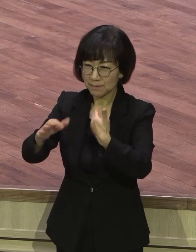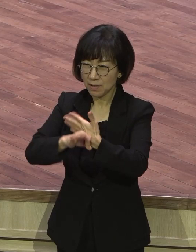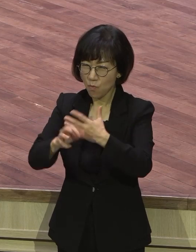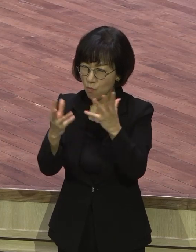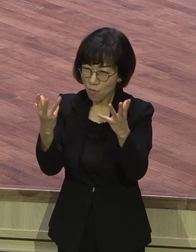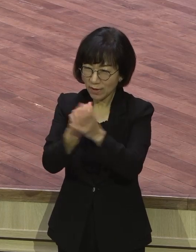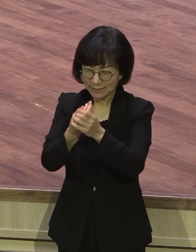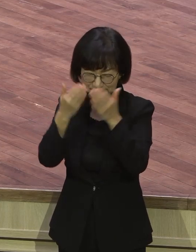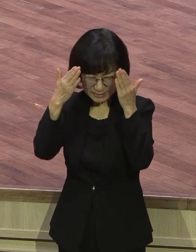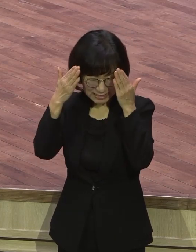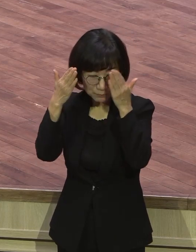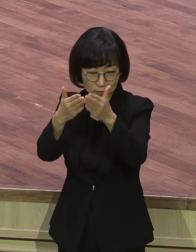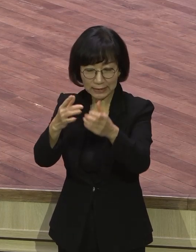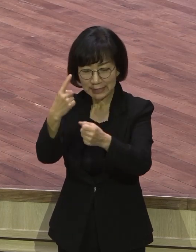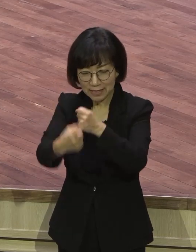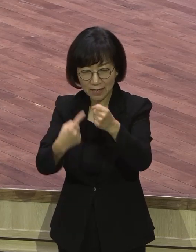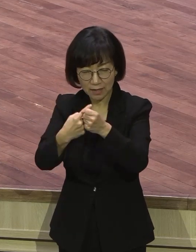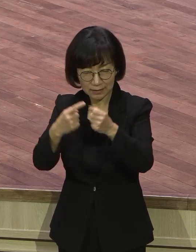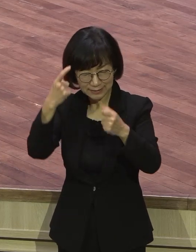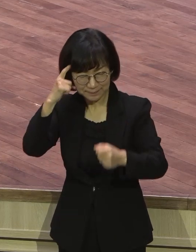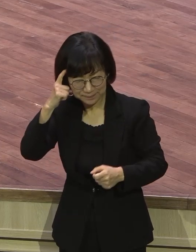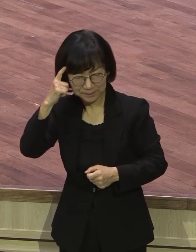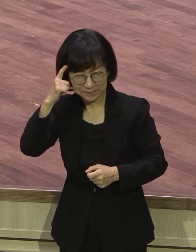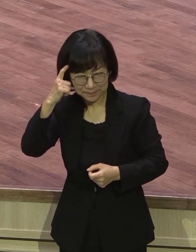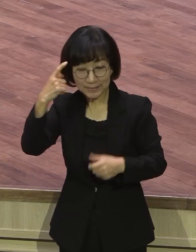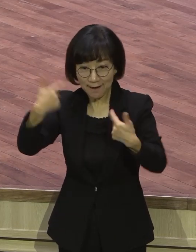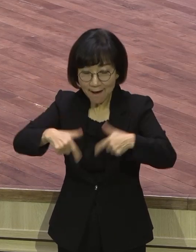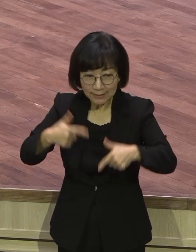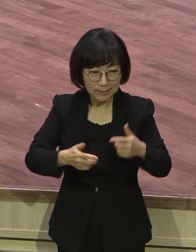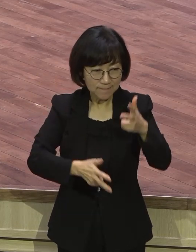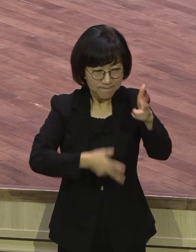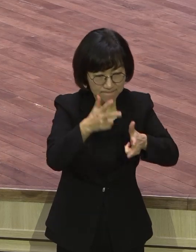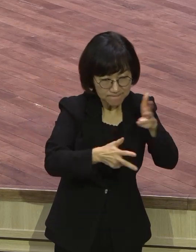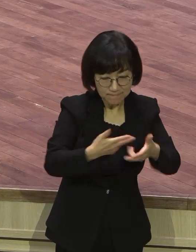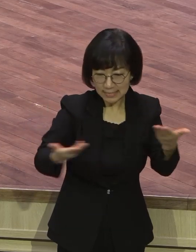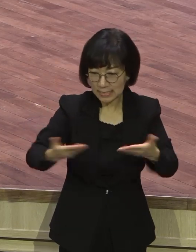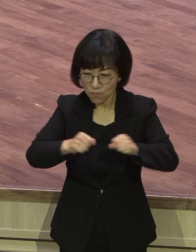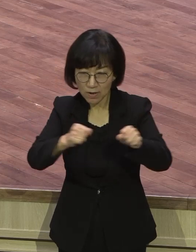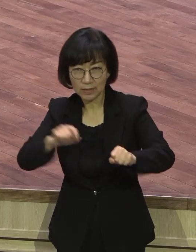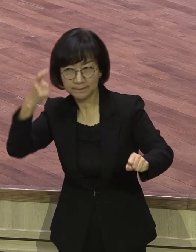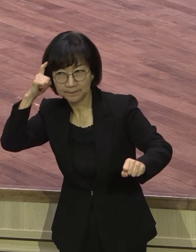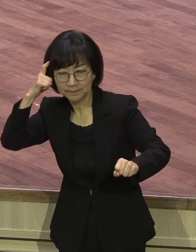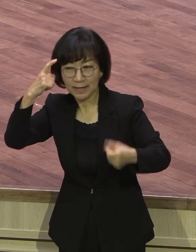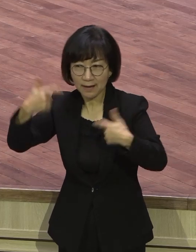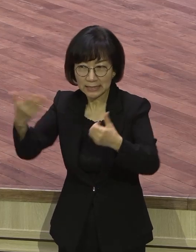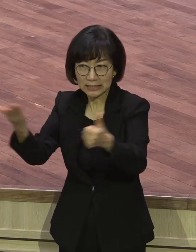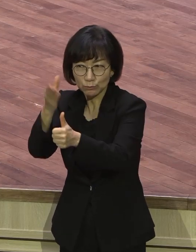올인 1년 내내 그것만 주는 거예요 사업하면서 자나 깨나 그것만 셀 거예요